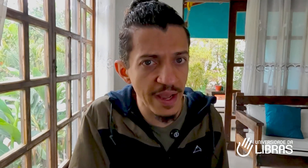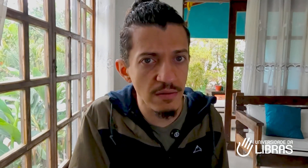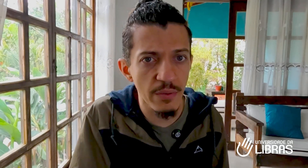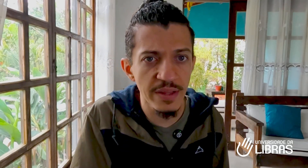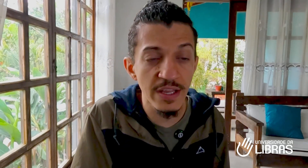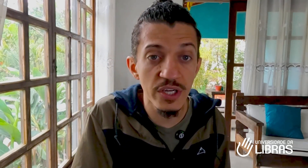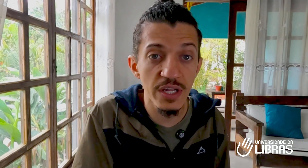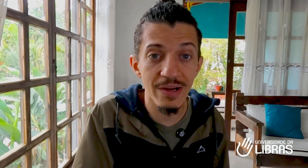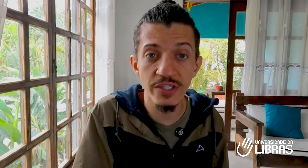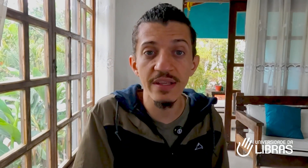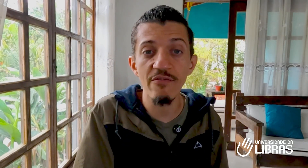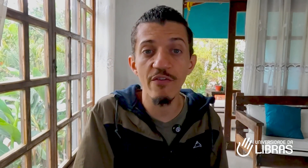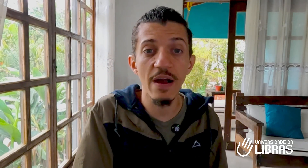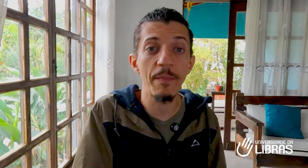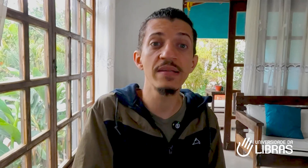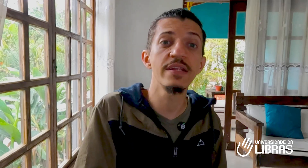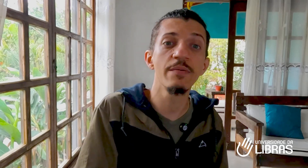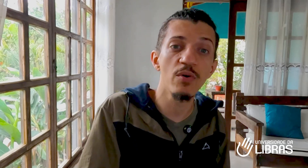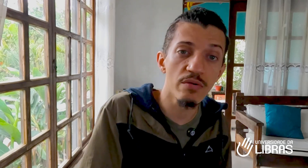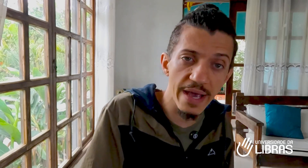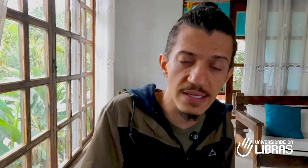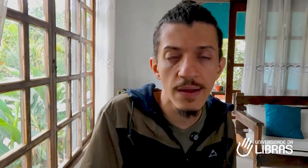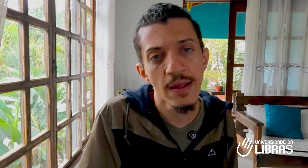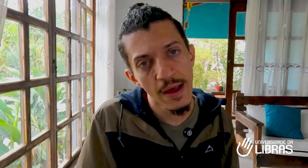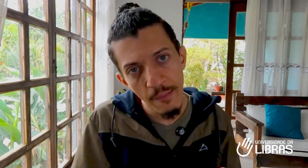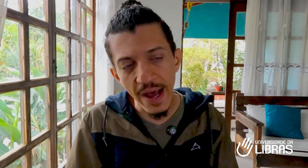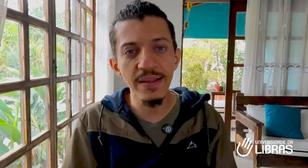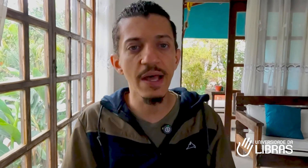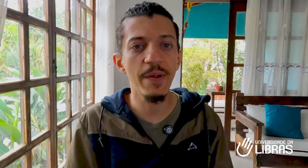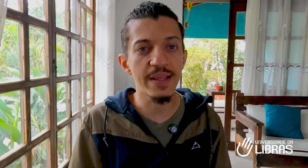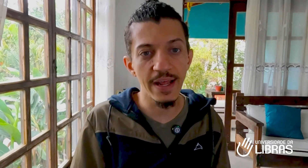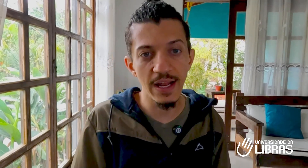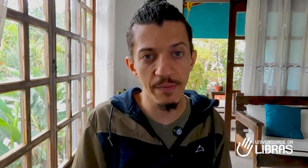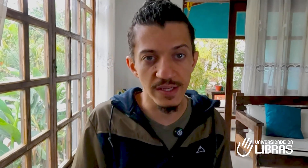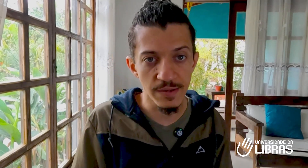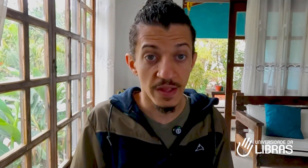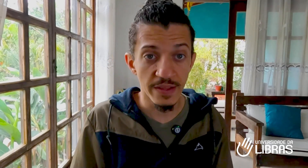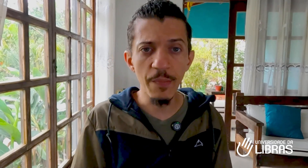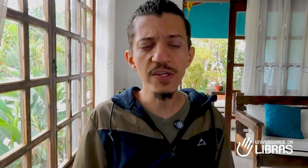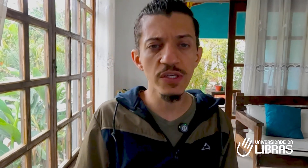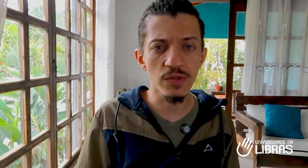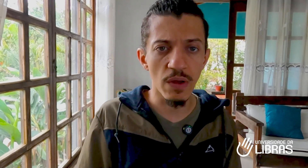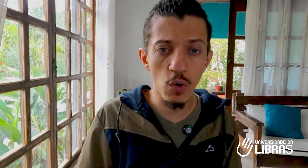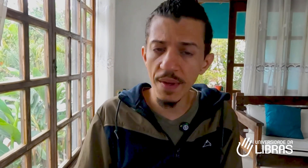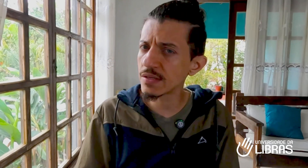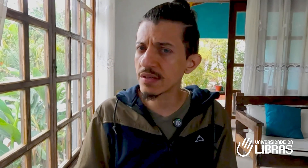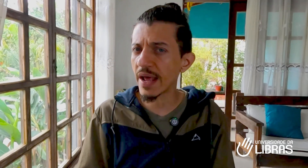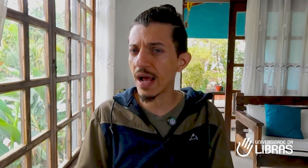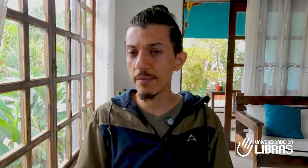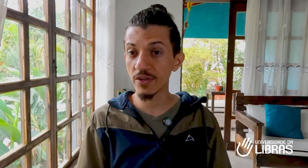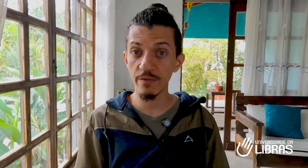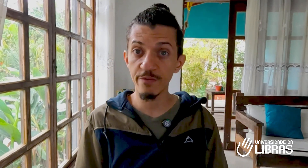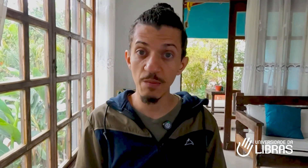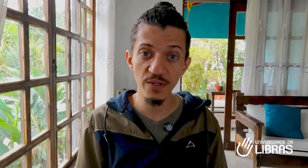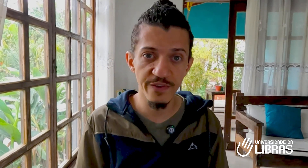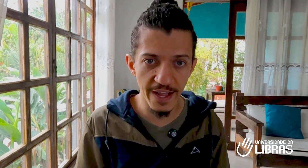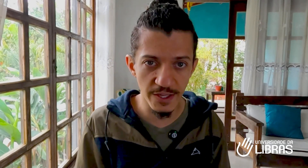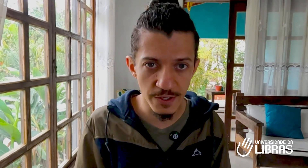eu entendi que não adiantava ficar pensando em português para interpretar em Libras. Depois disso, eu comecei a estudar a Libras de uma forma diferente.